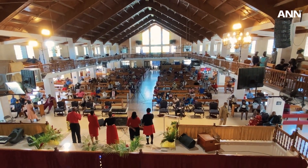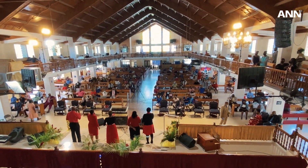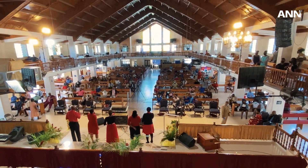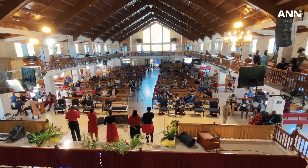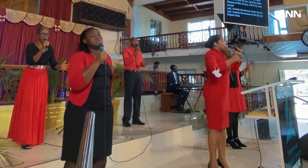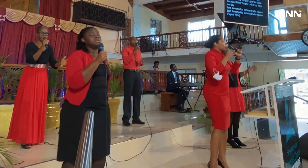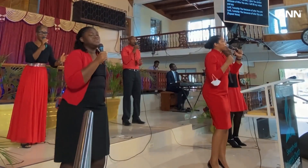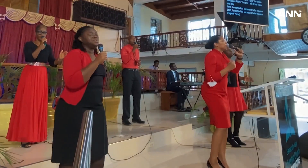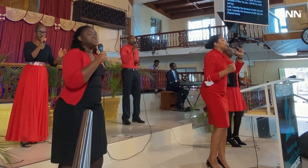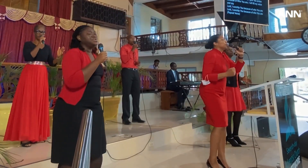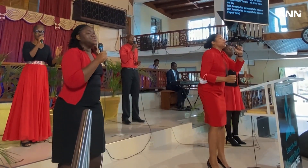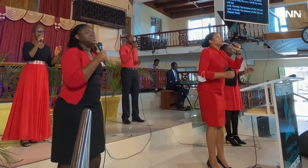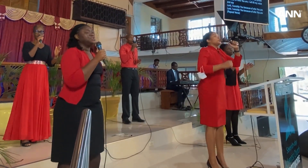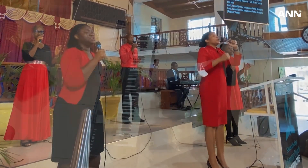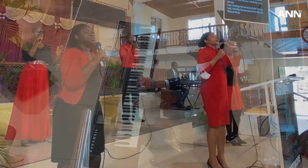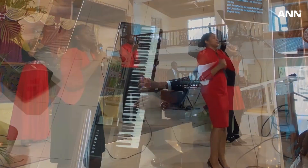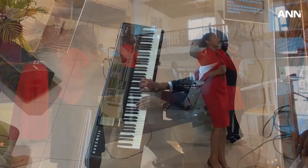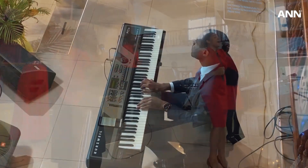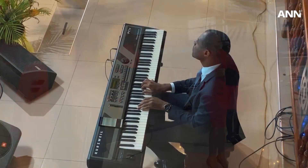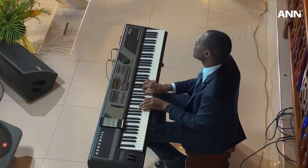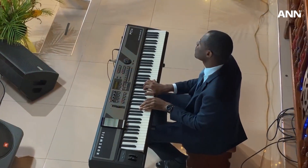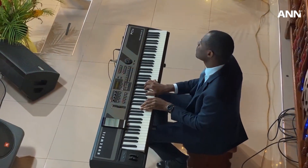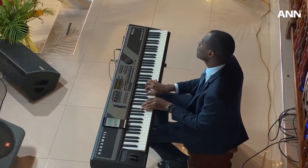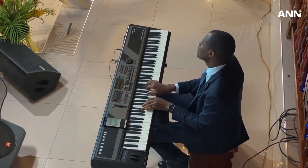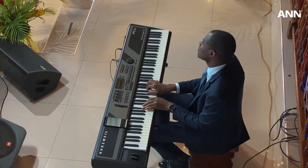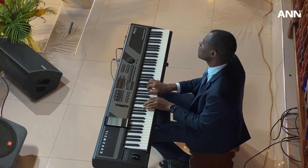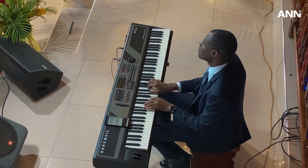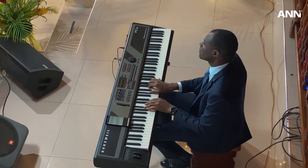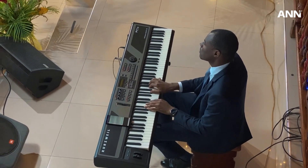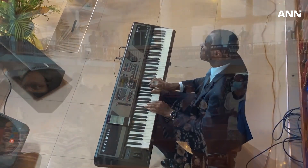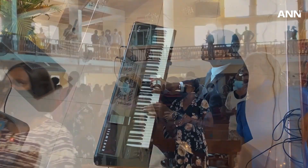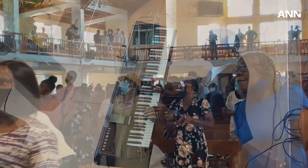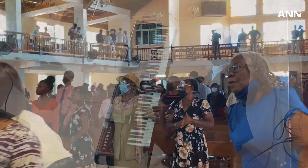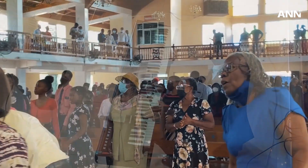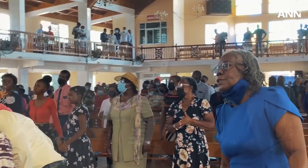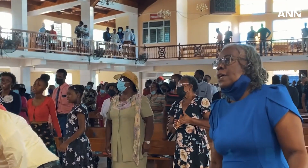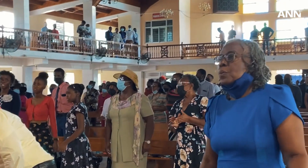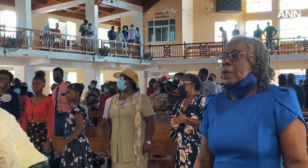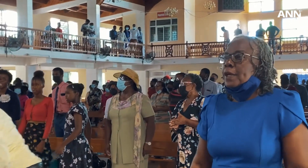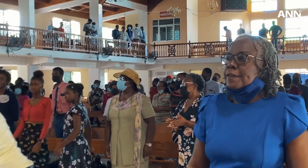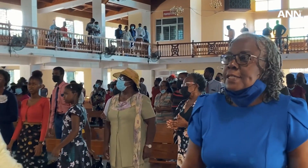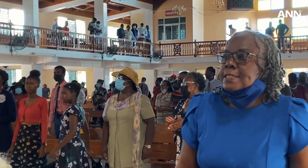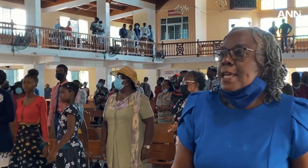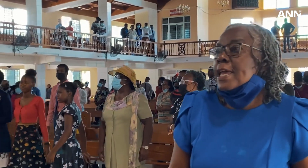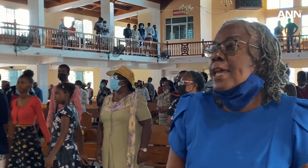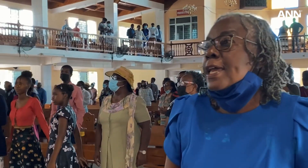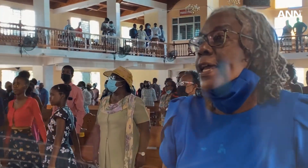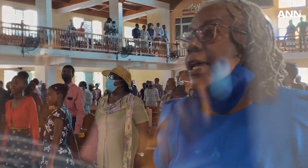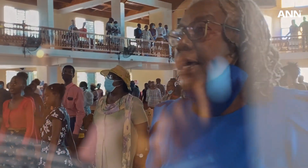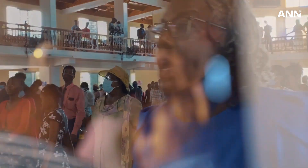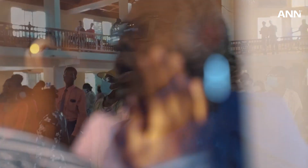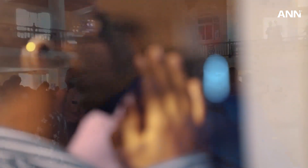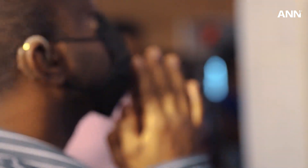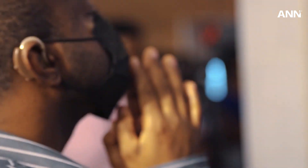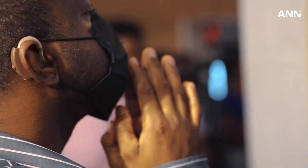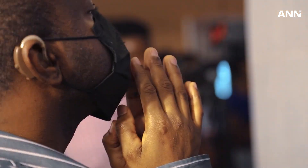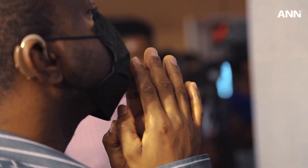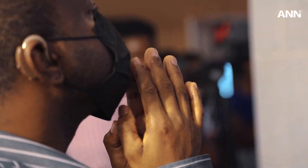Pensando nas oportunidades para pessoas com deficiência auditiva, Irmã MacLeish ensinou a língua de sinais em